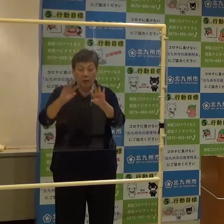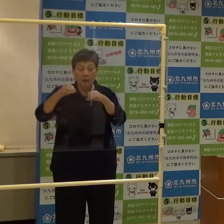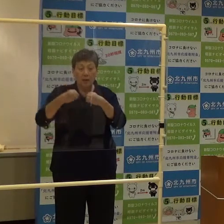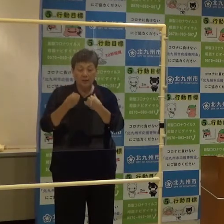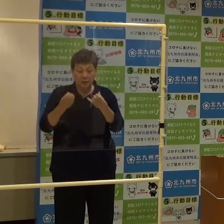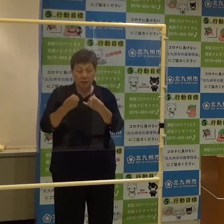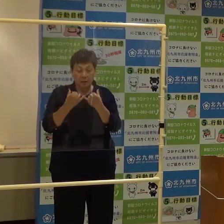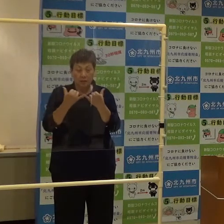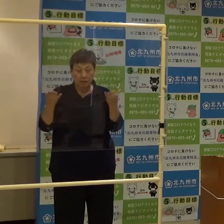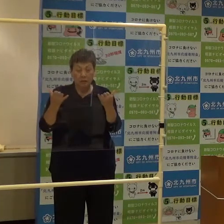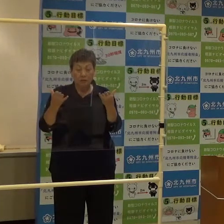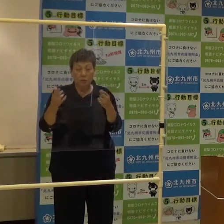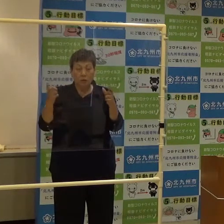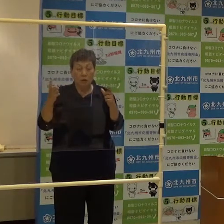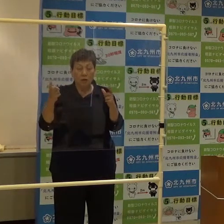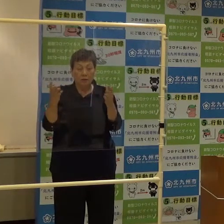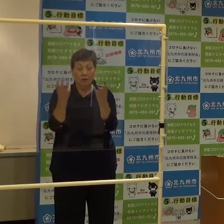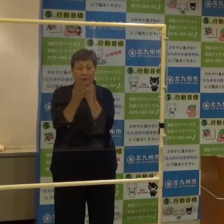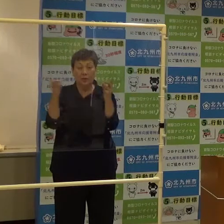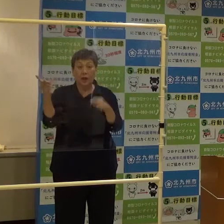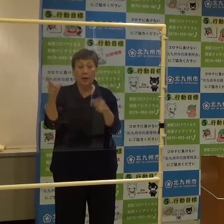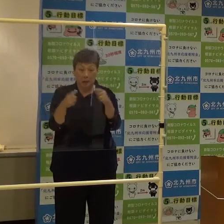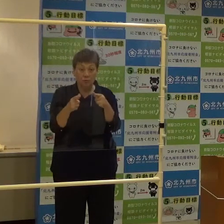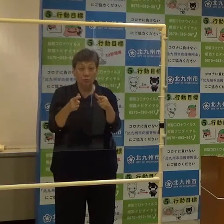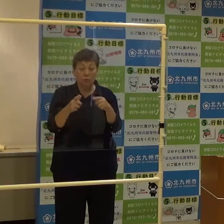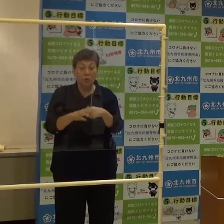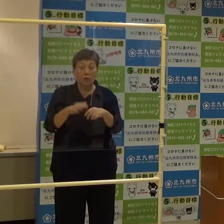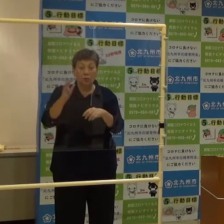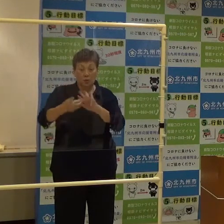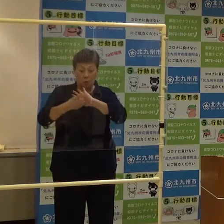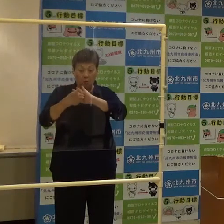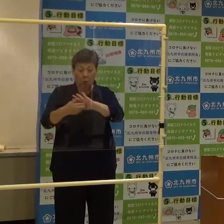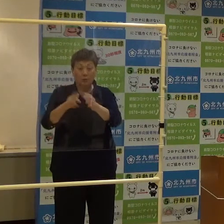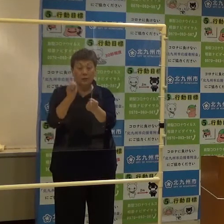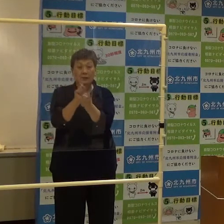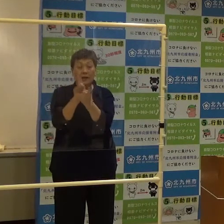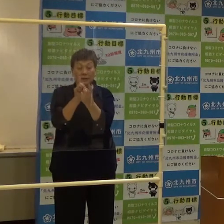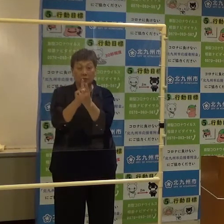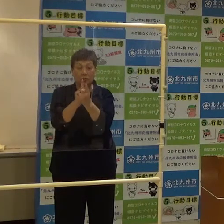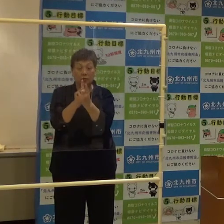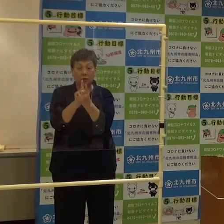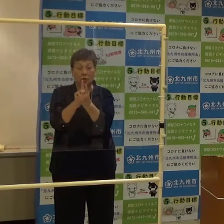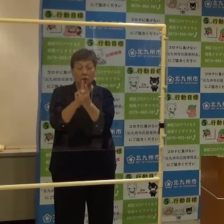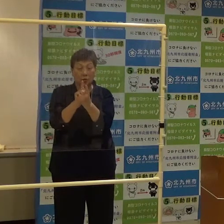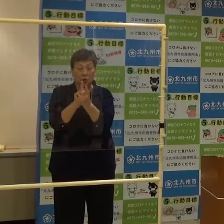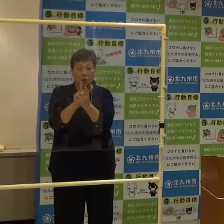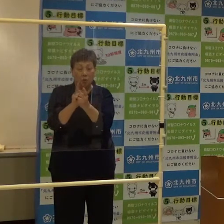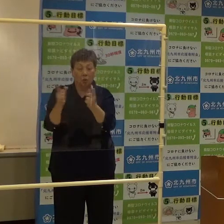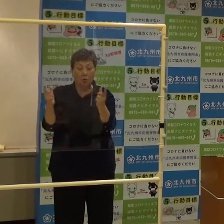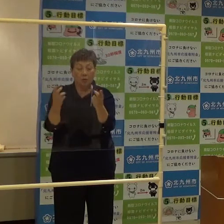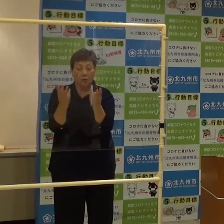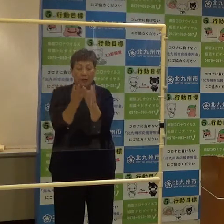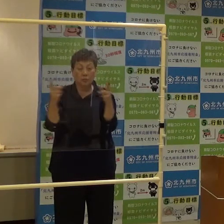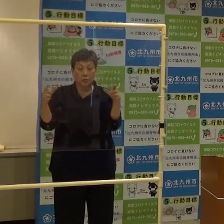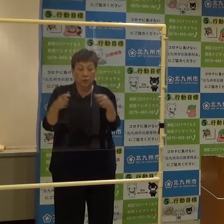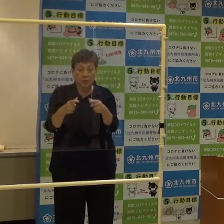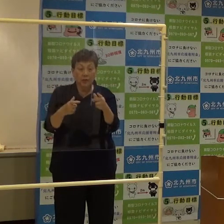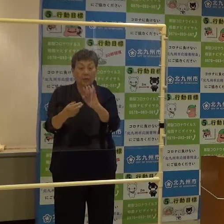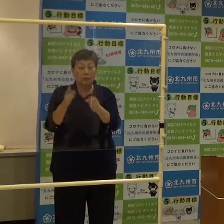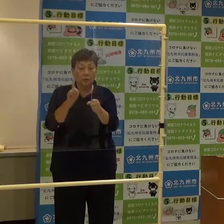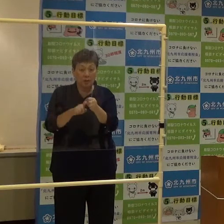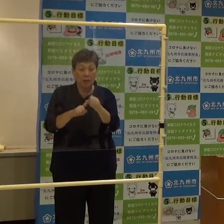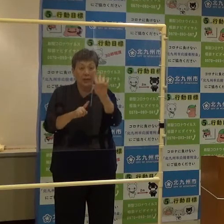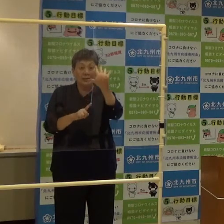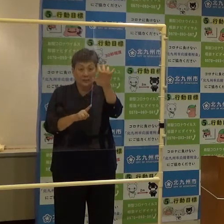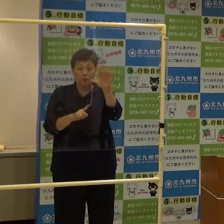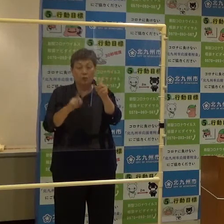下がるわけでありますので、そうした感染防止対策、感染リスクを抑えるためのですね、5つの行